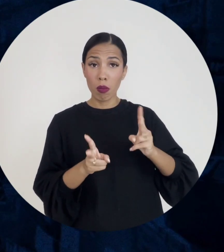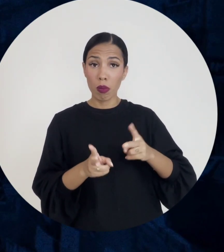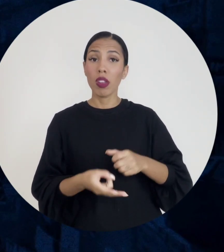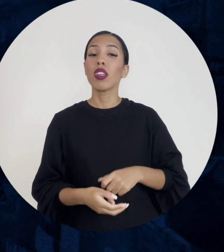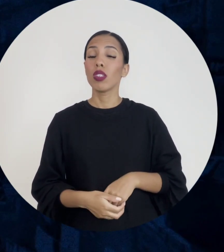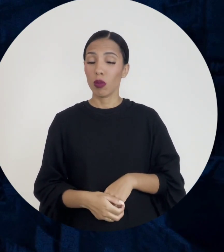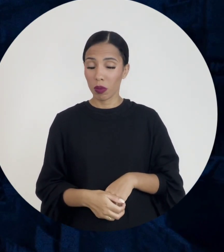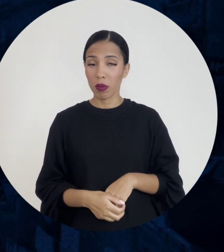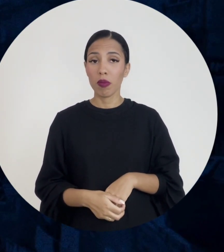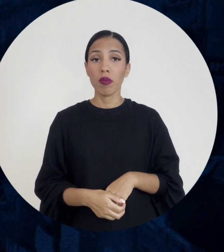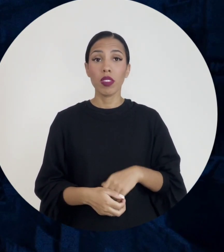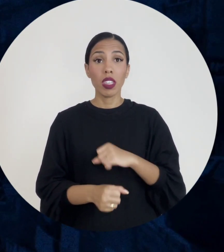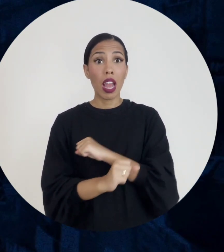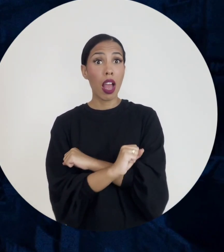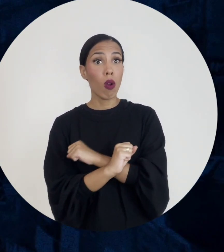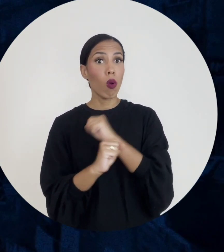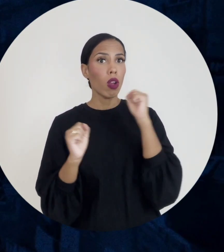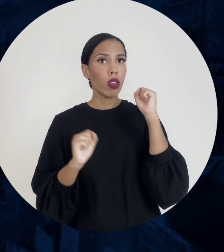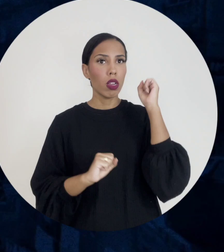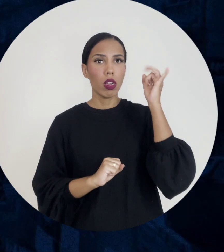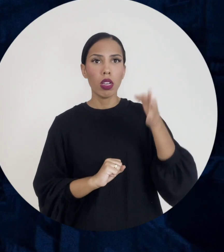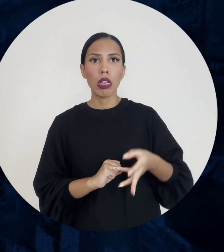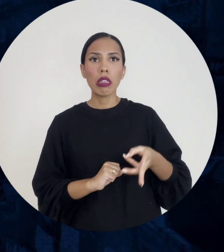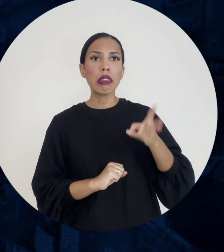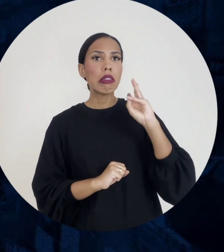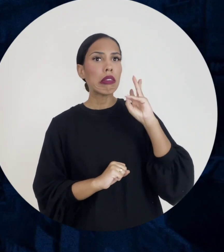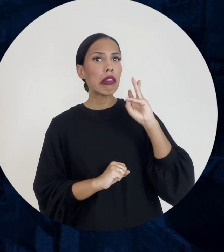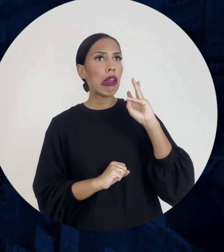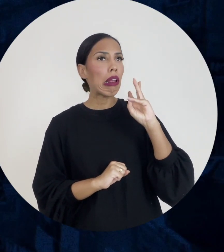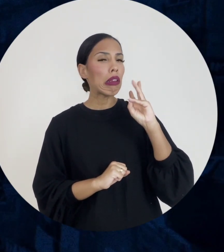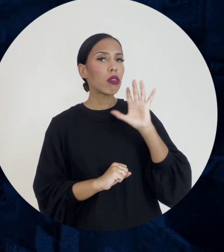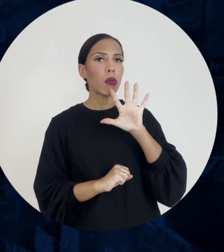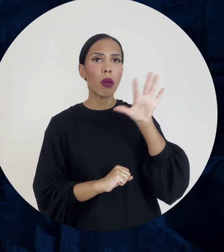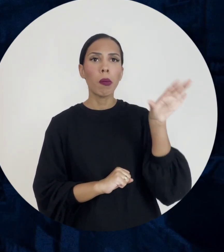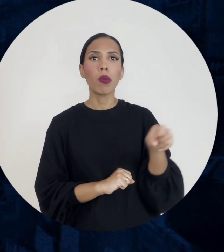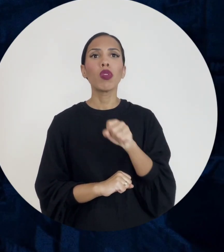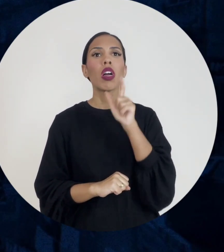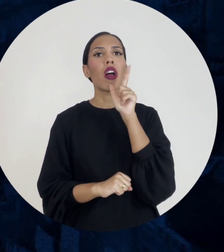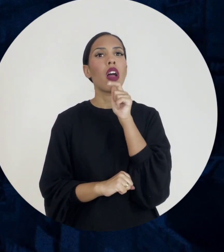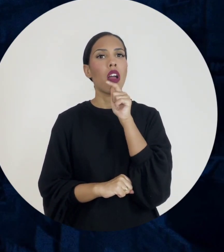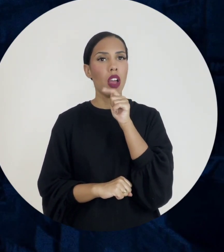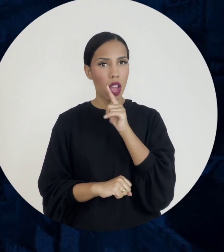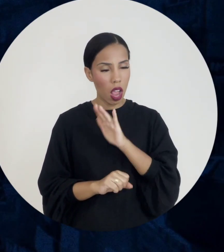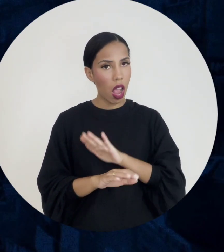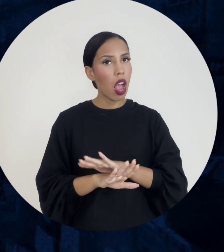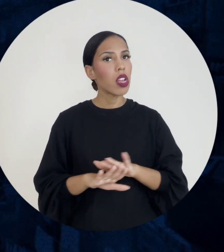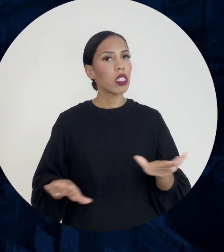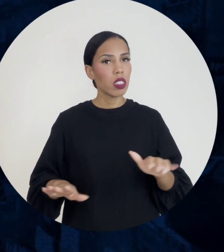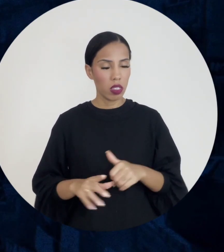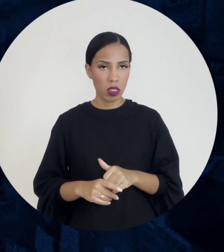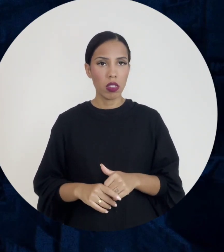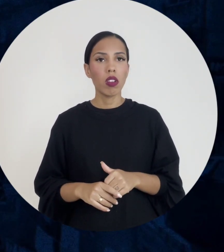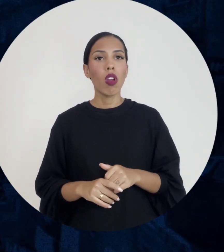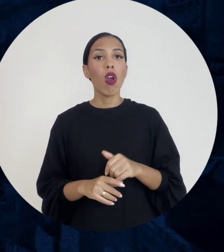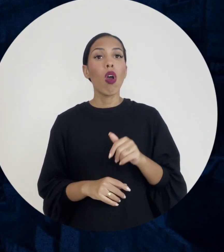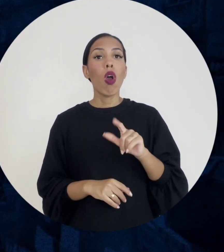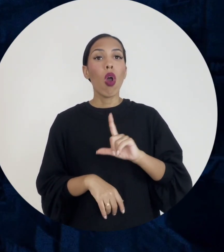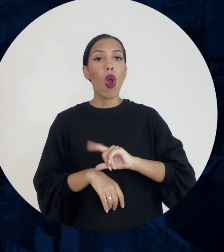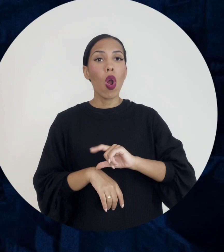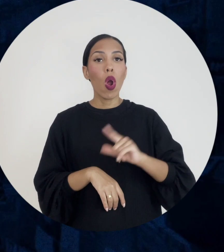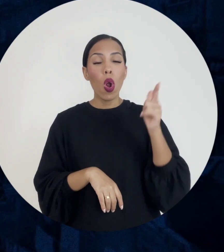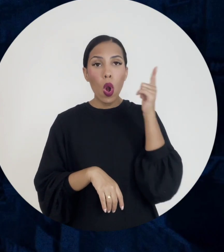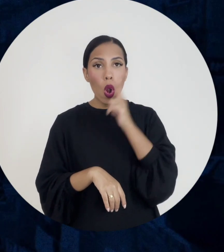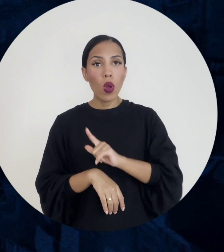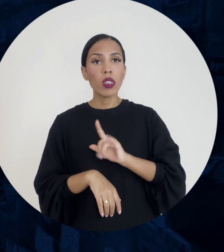água. Era o horário que ele conseguia pegar água tranquilamente, tipo, dentro da missão